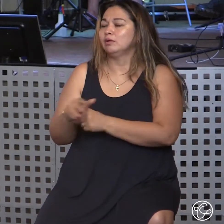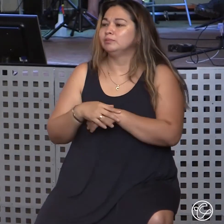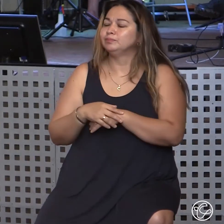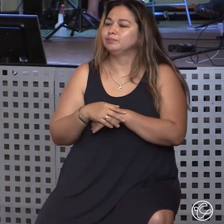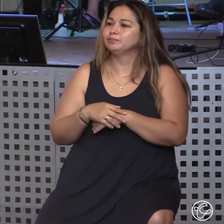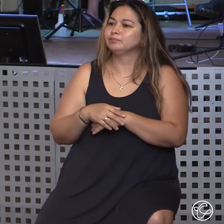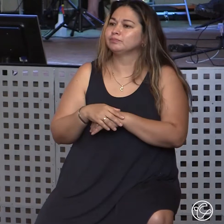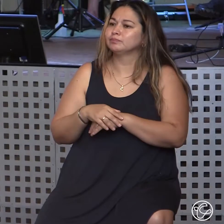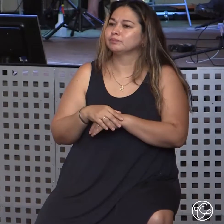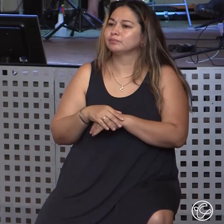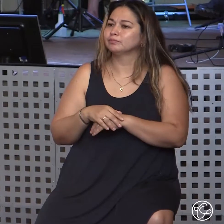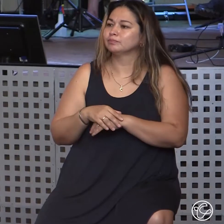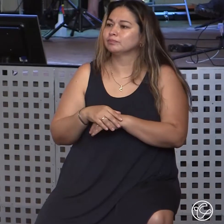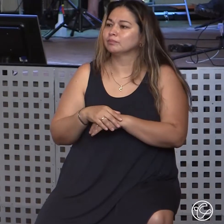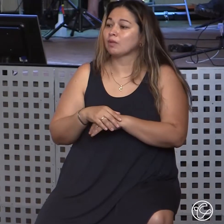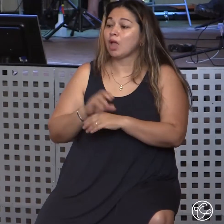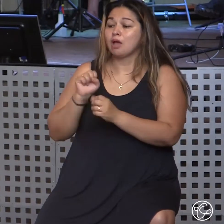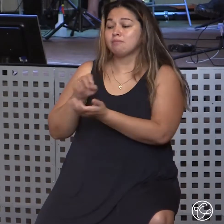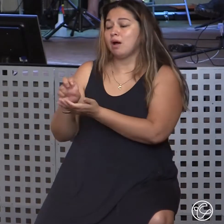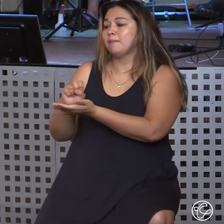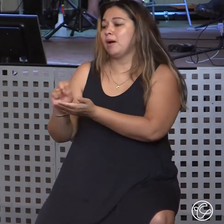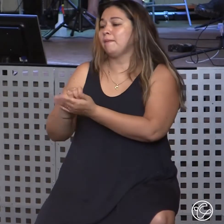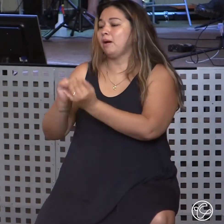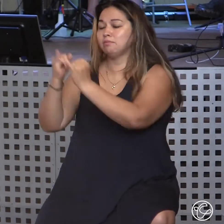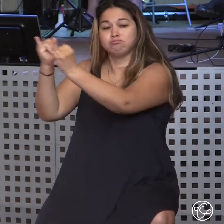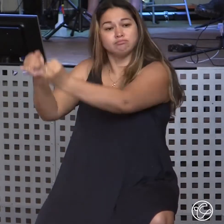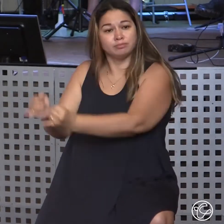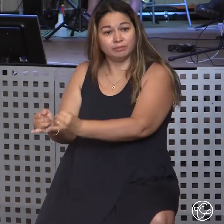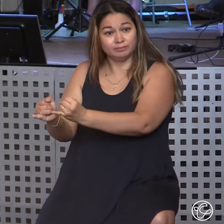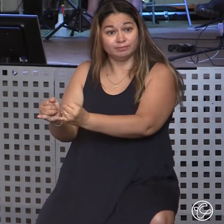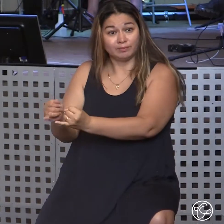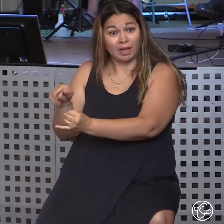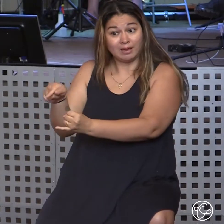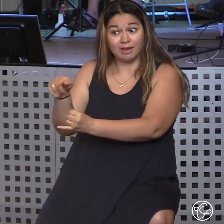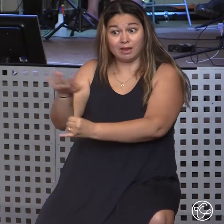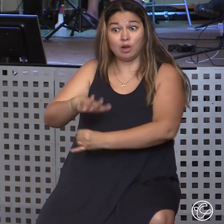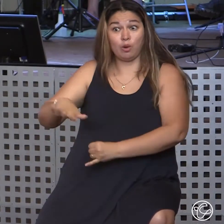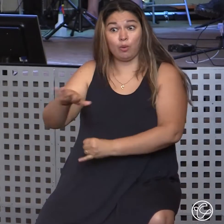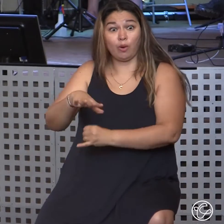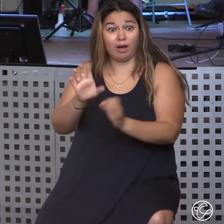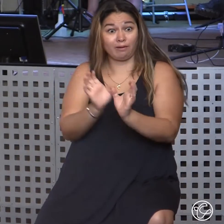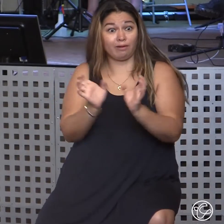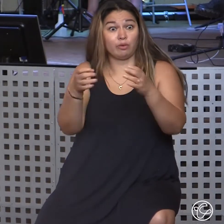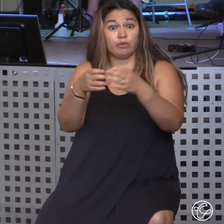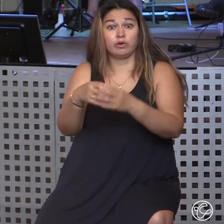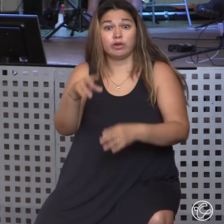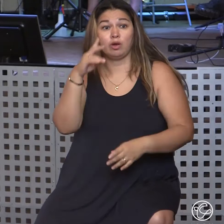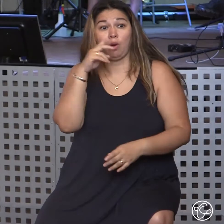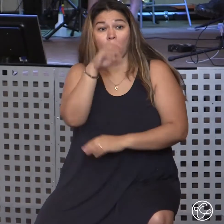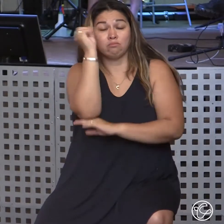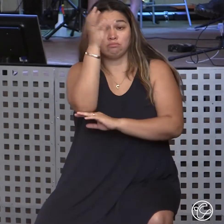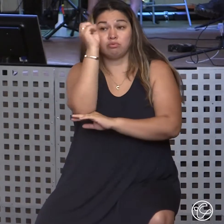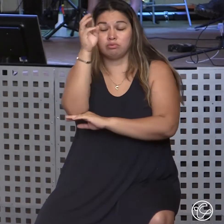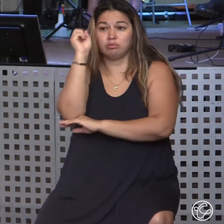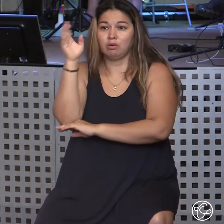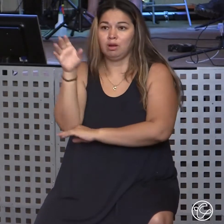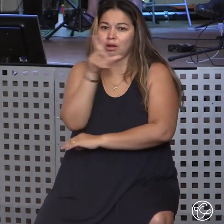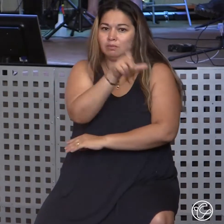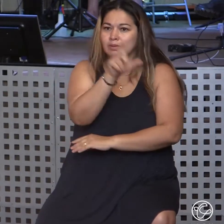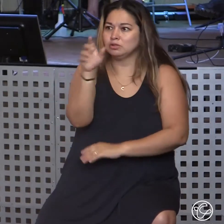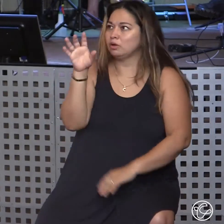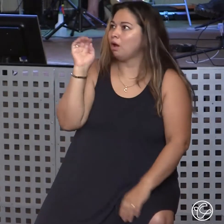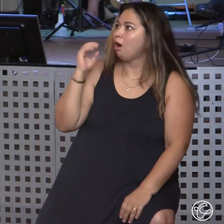tierra, les enseñaba en la sinagoga de ellos, de tal manera que se maravillaban y decían, ¿de dónde tiene